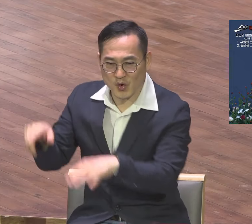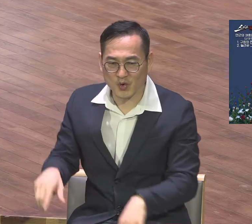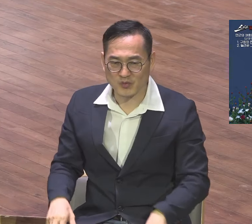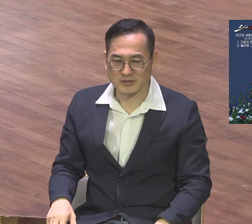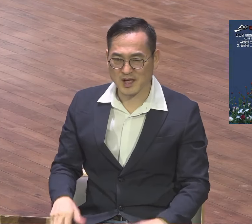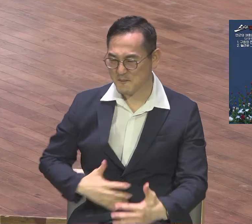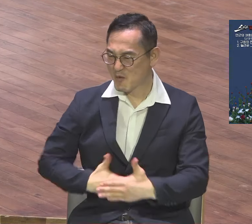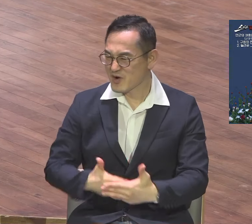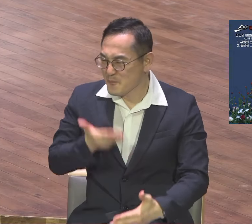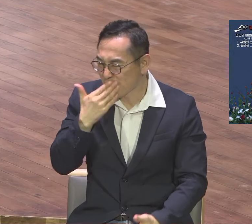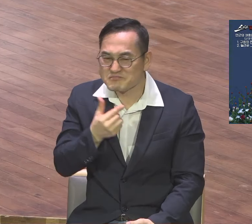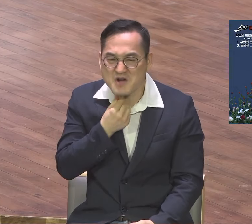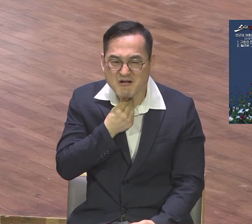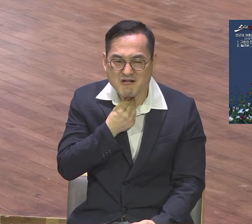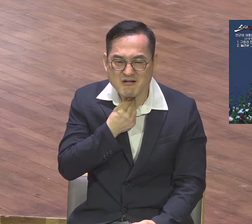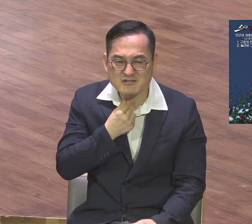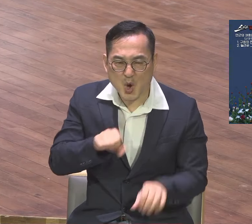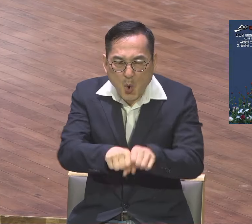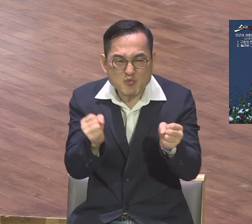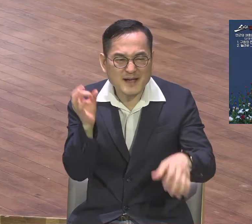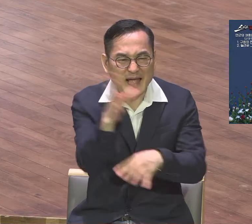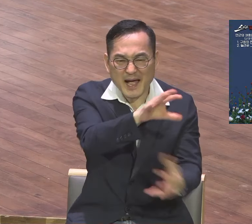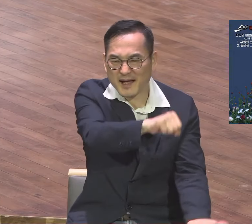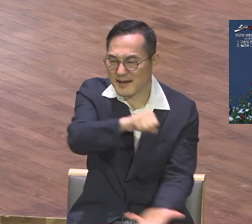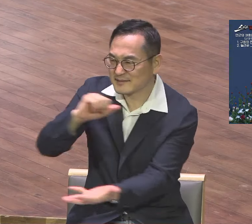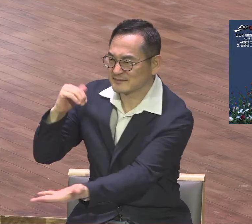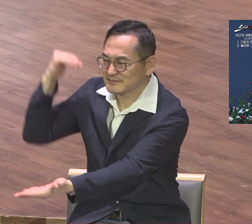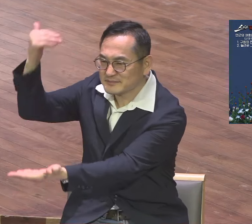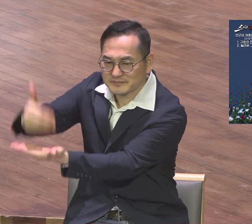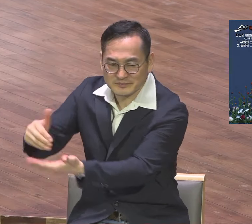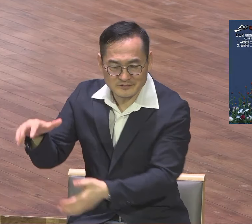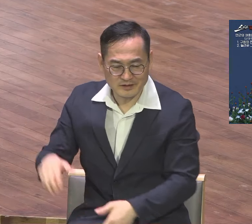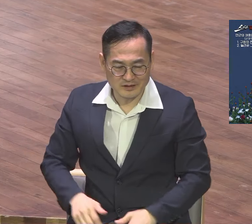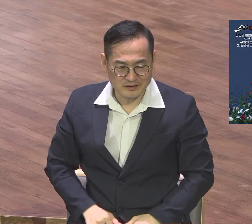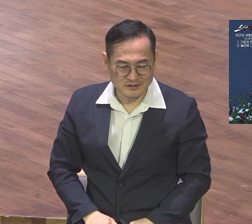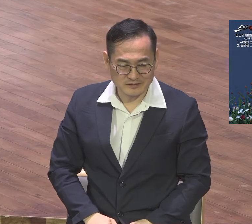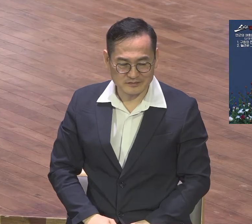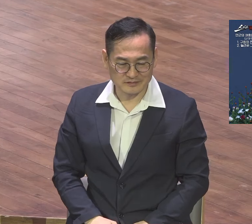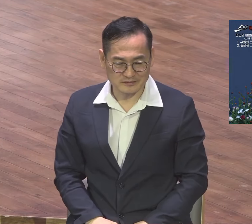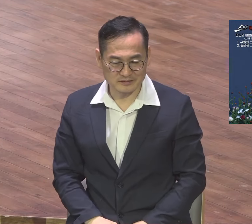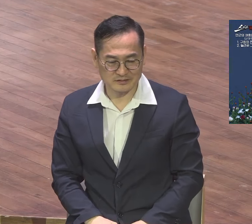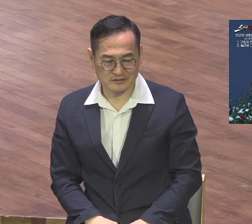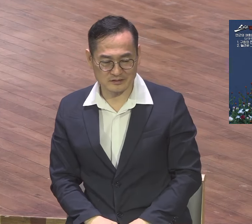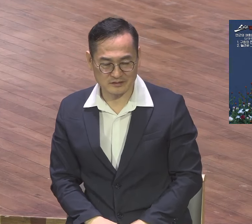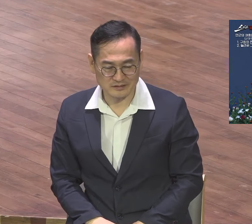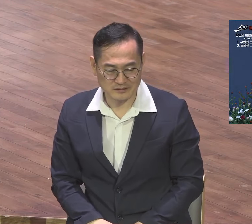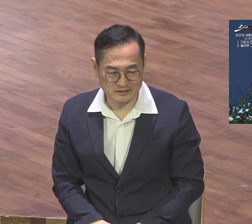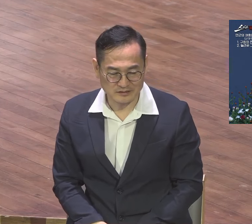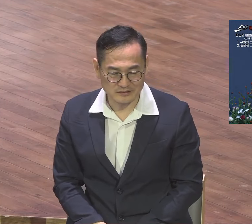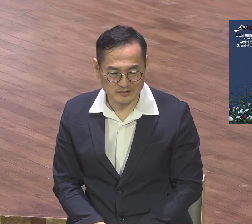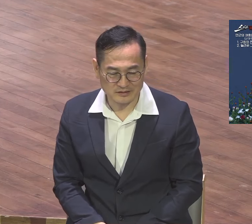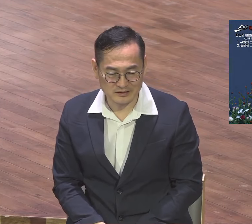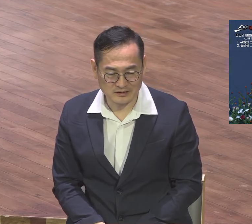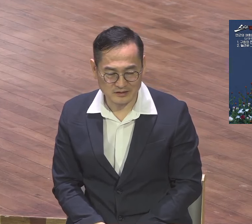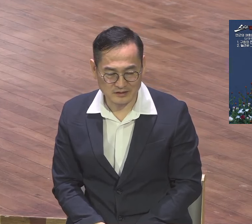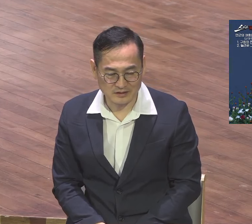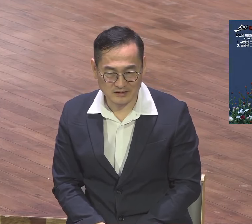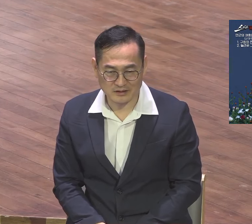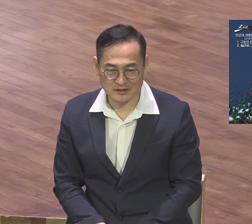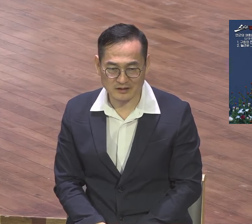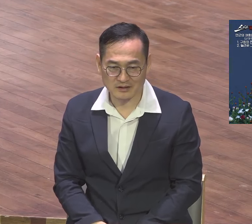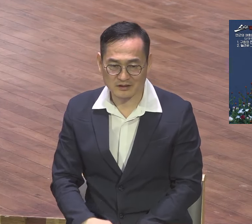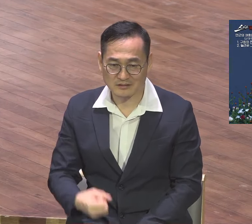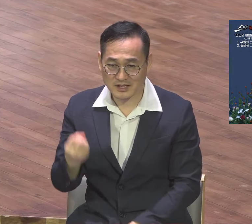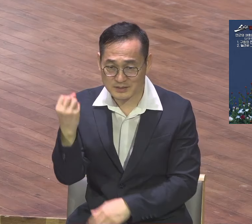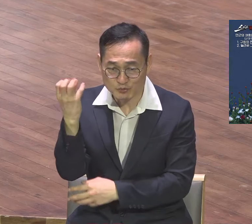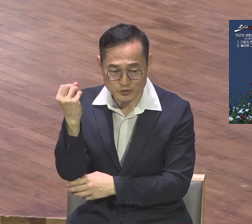채우자. 그래가지고 신문서 종무가 보니까 신문 보니까 안 들어온단 말이야 보니까. 그래가지고 내가 몇 대 맞았어요.